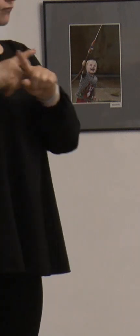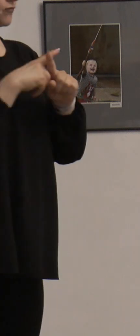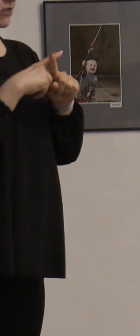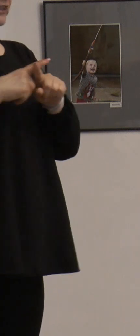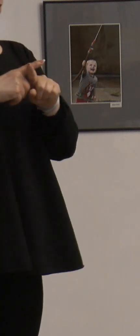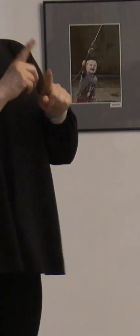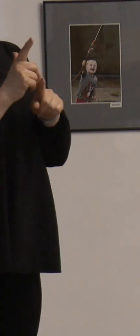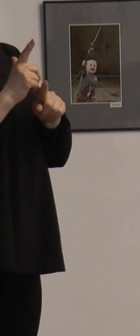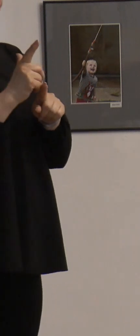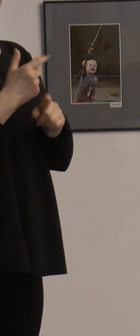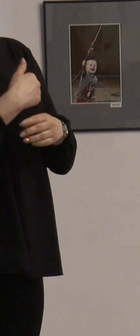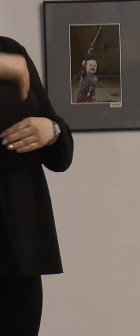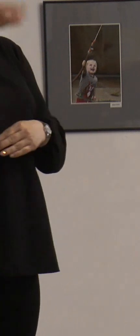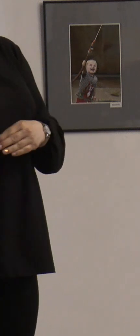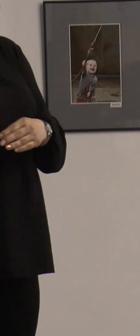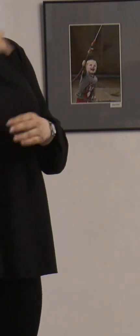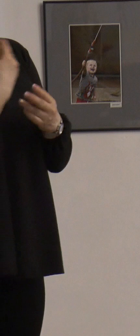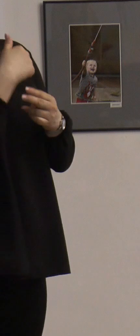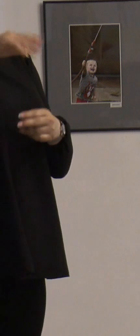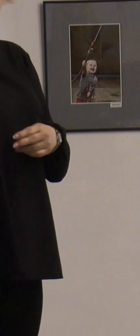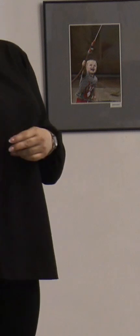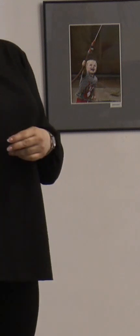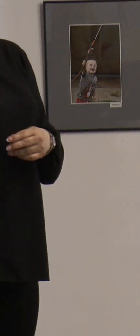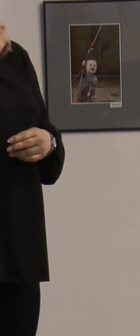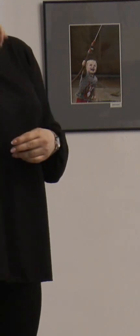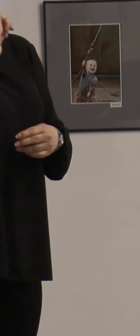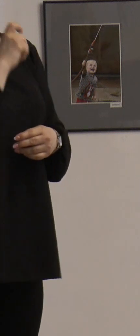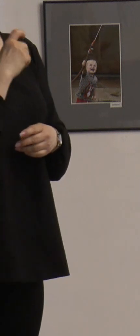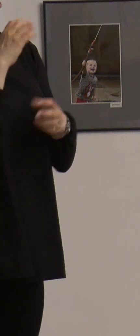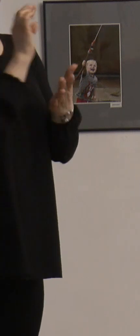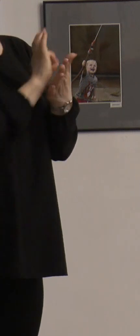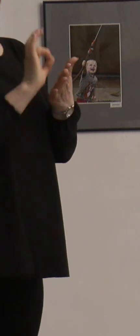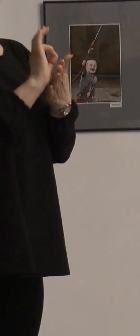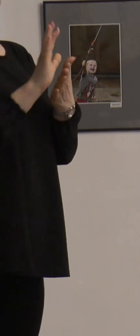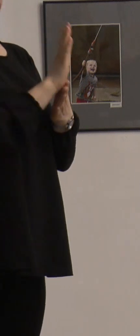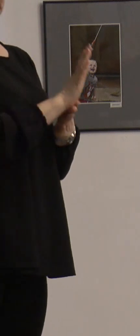a legnagyobb és a legismertebb magyar költőnek.